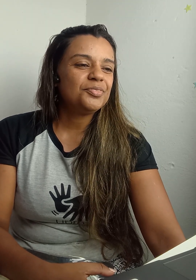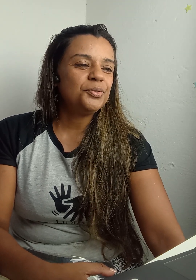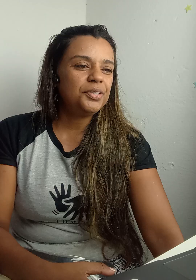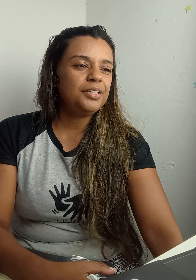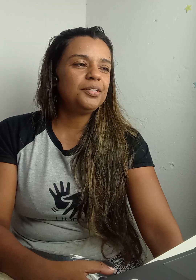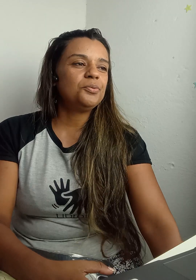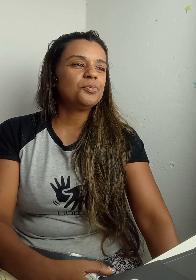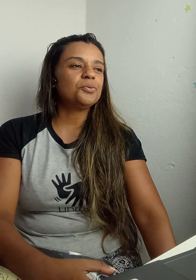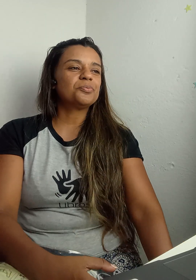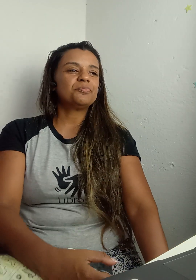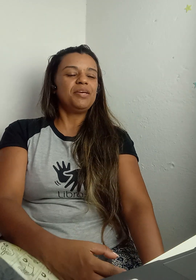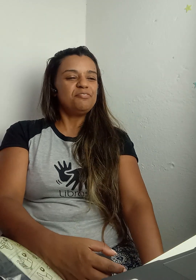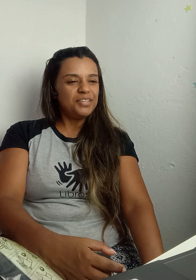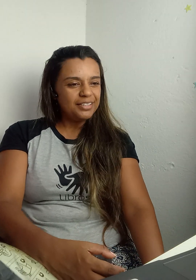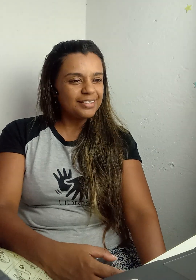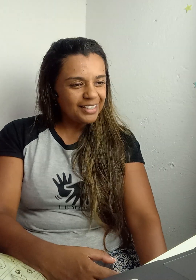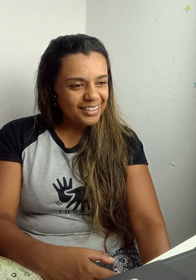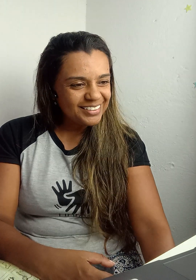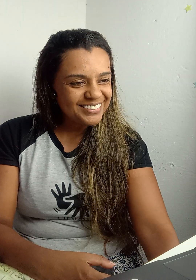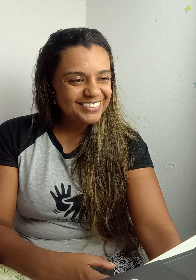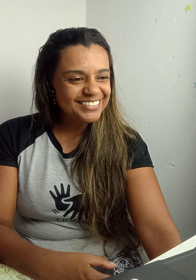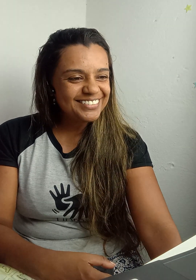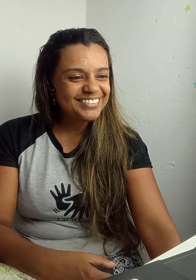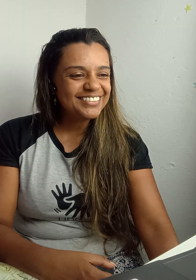Do Rio. Bem-vinda, tá?